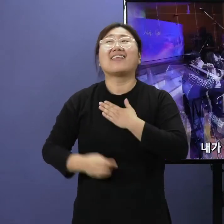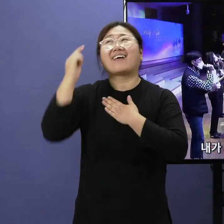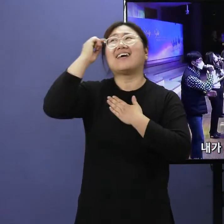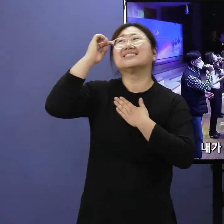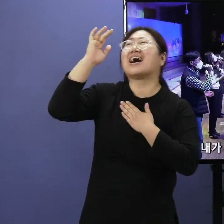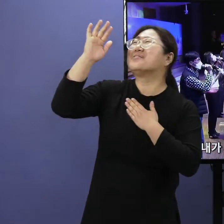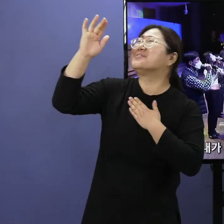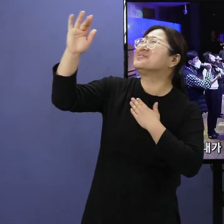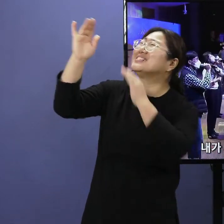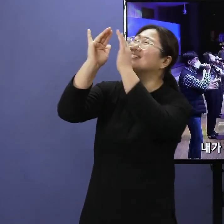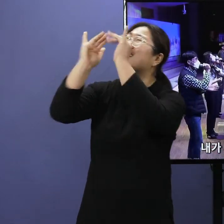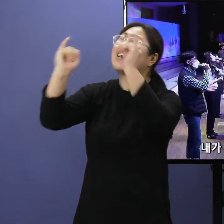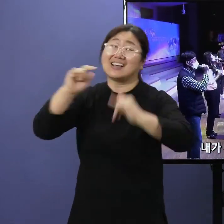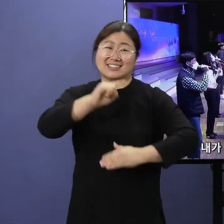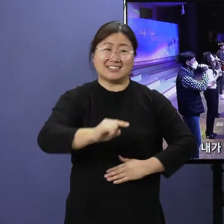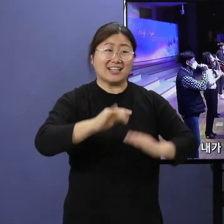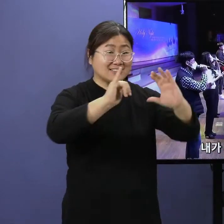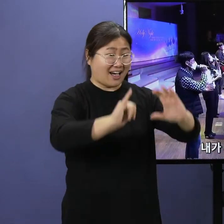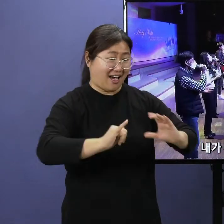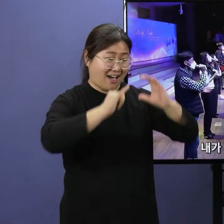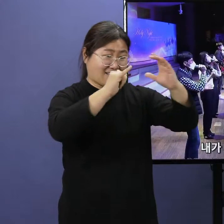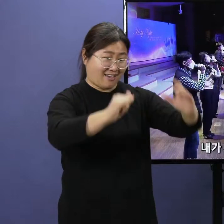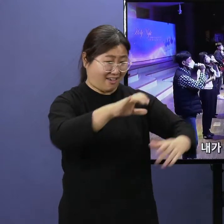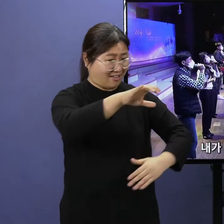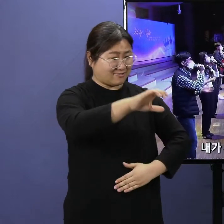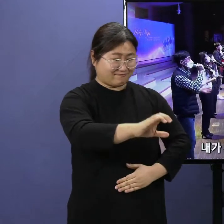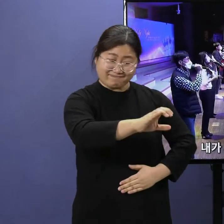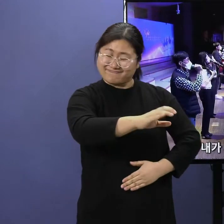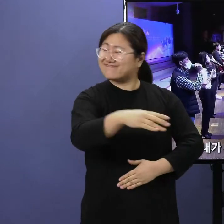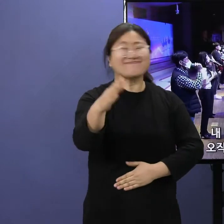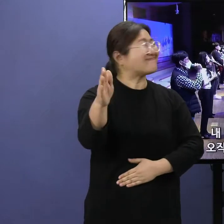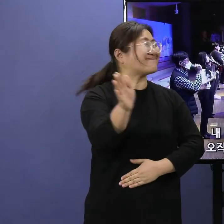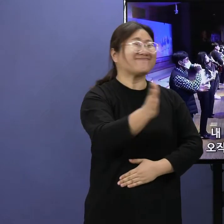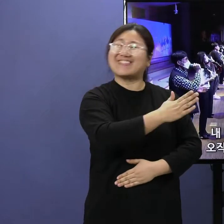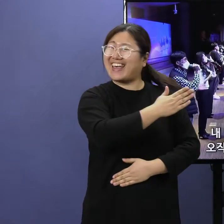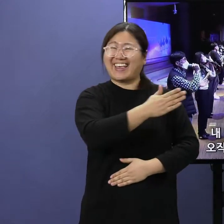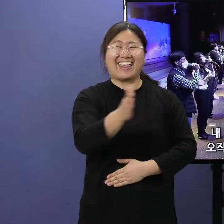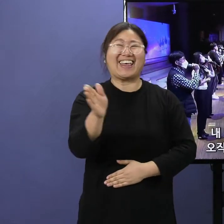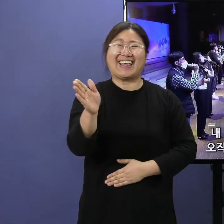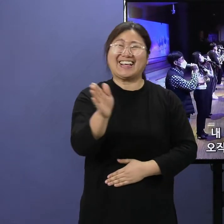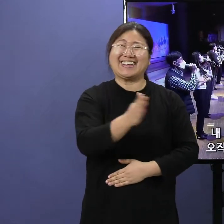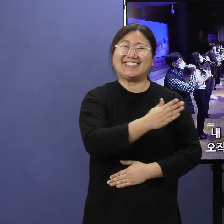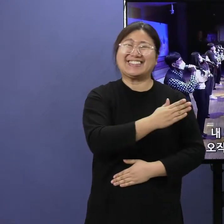내가 사모할 자 이 세상에 없네.